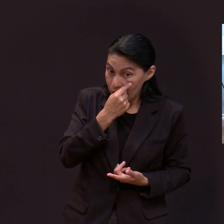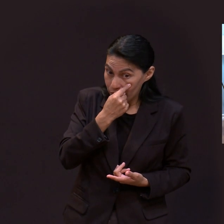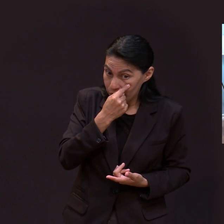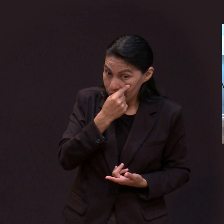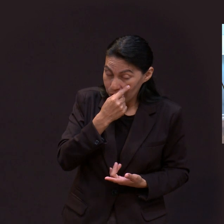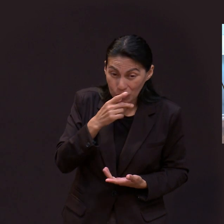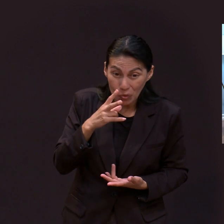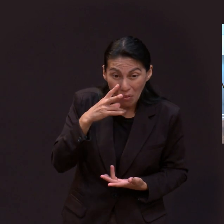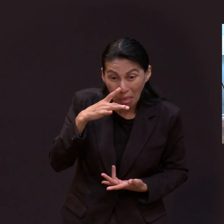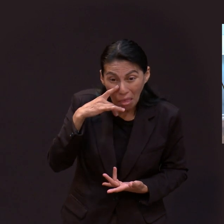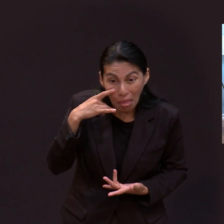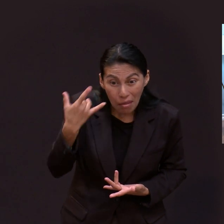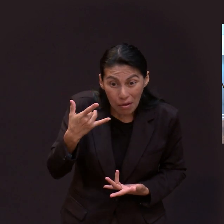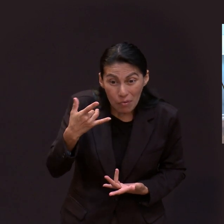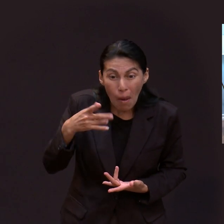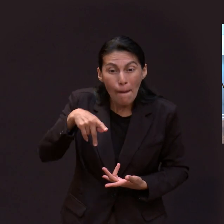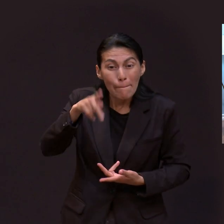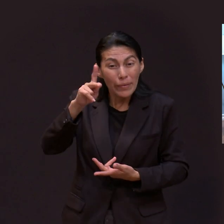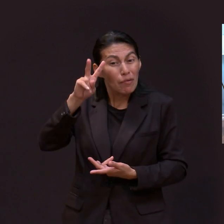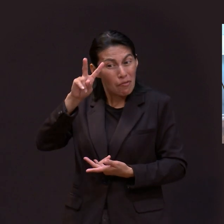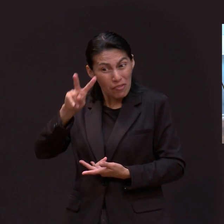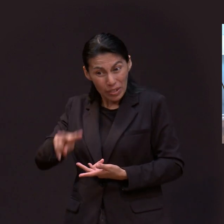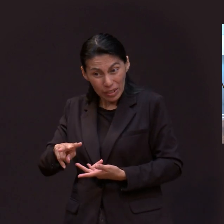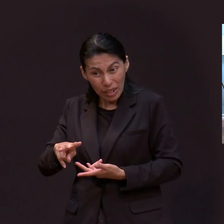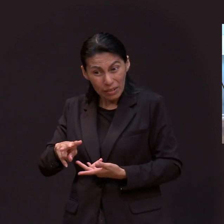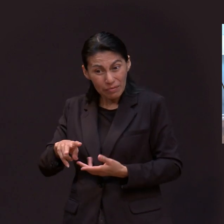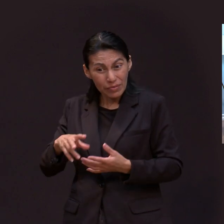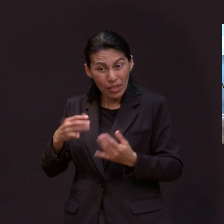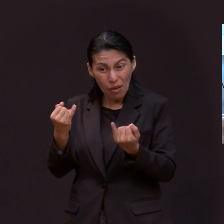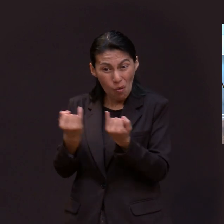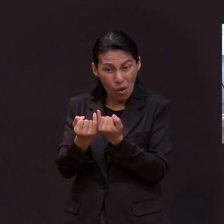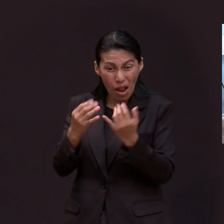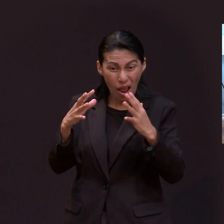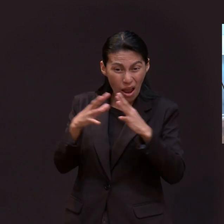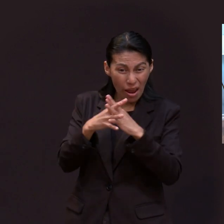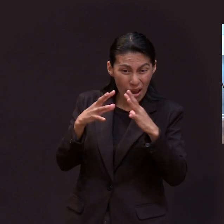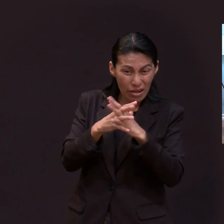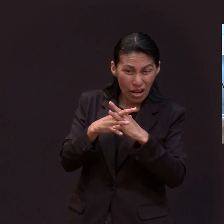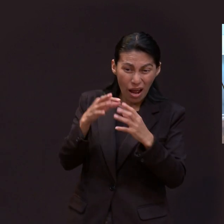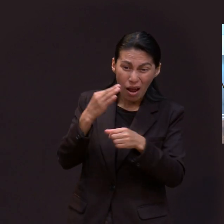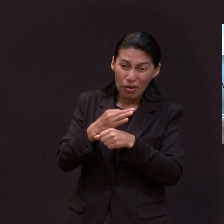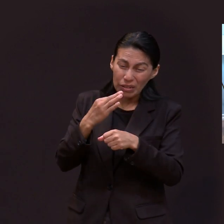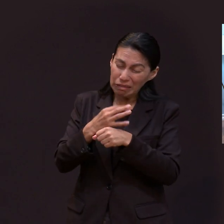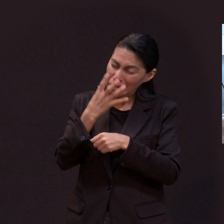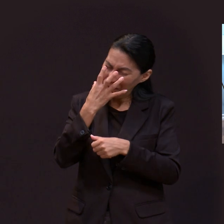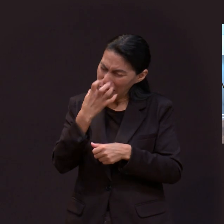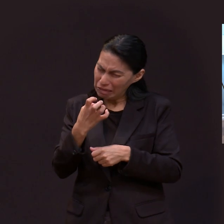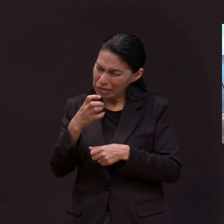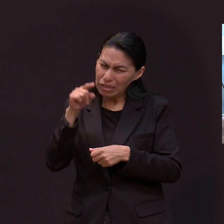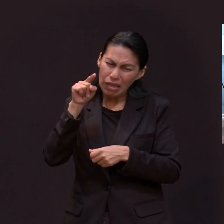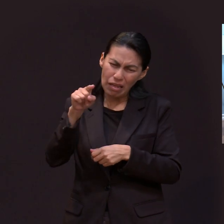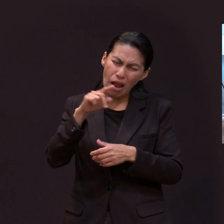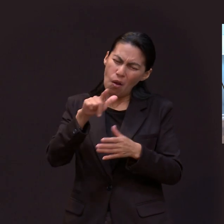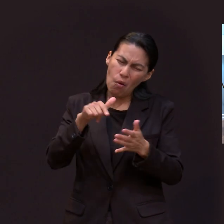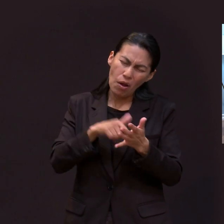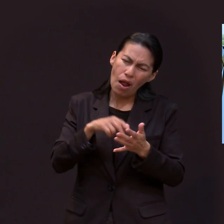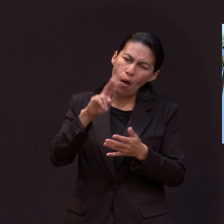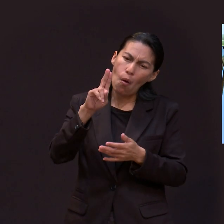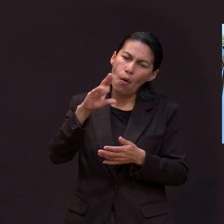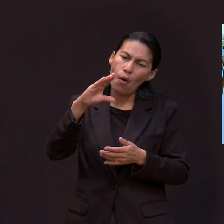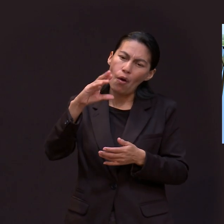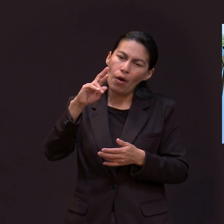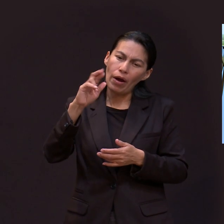físicos pero que real tan real como la guerra que desafortunadamente está ahorita en un